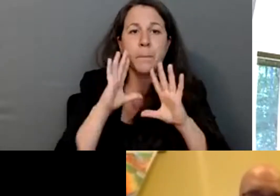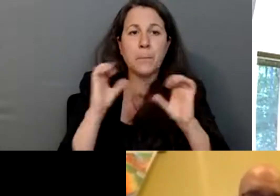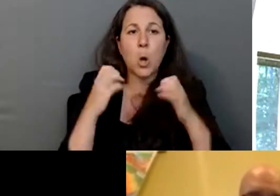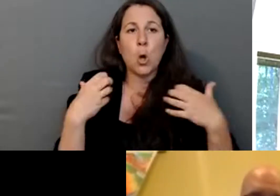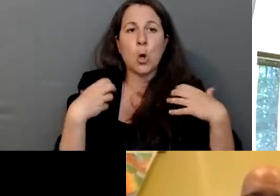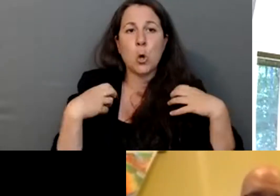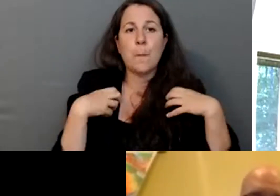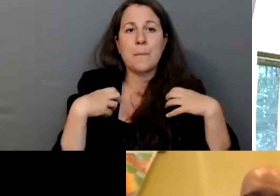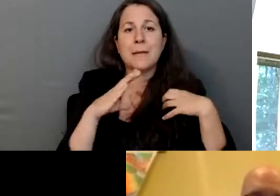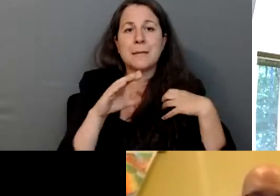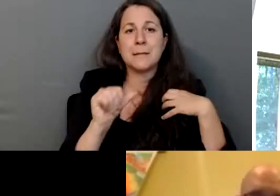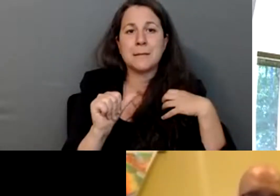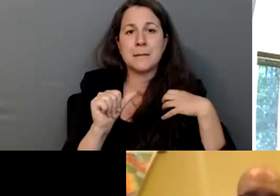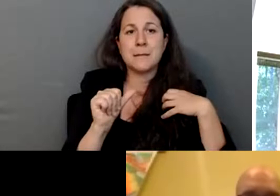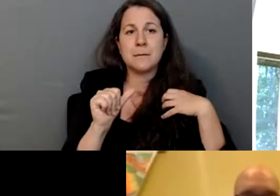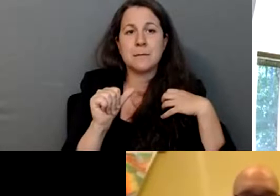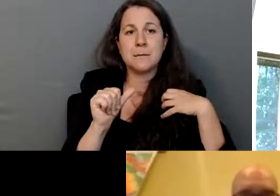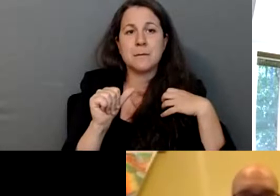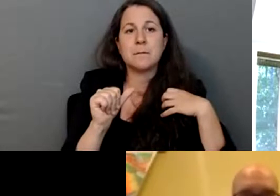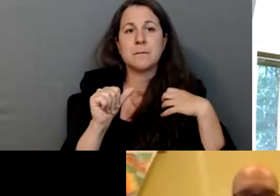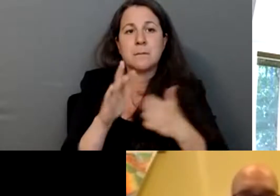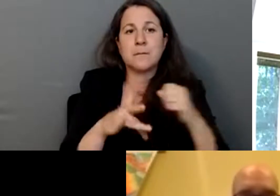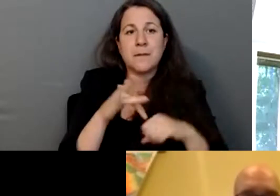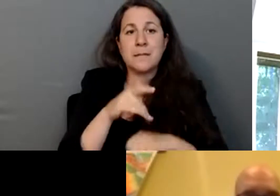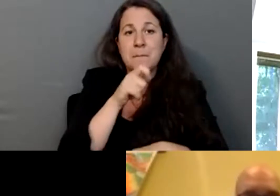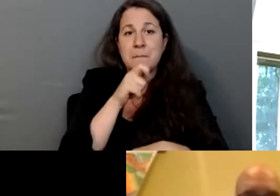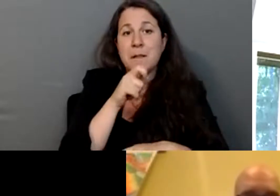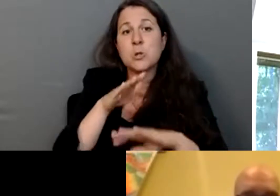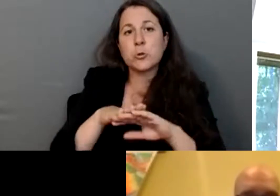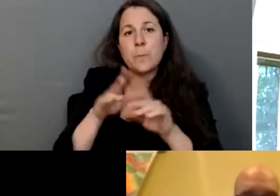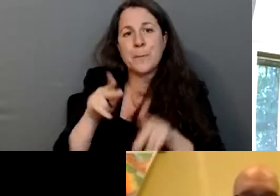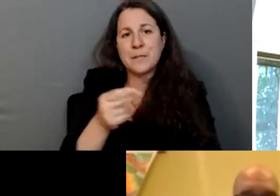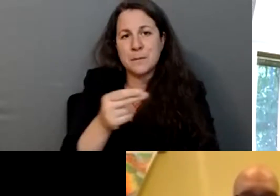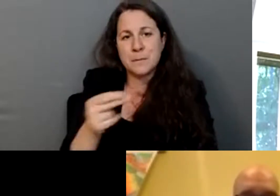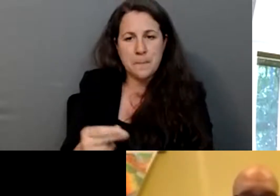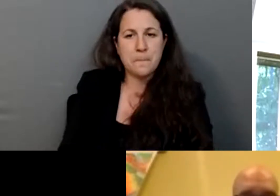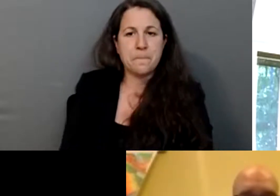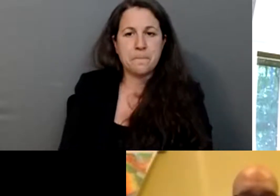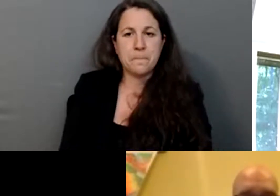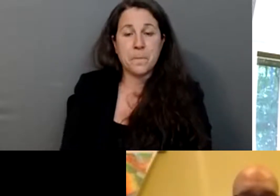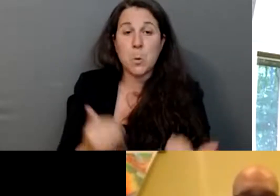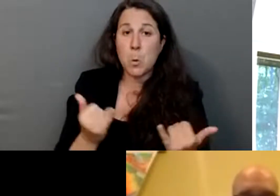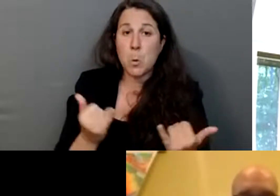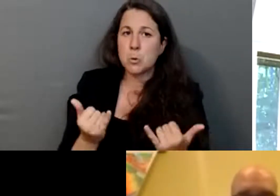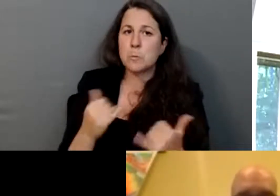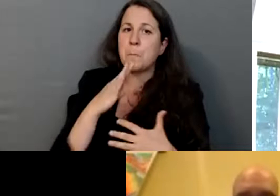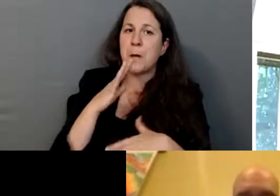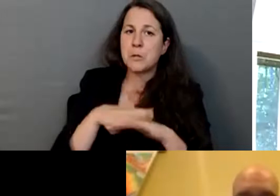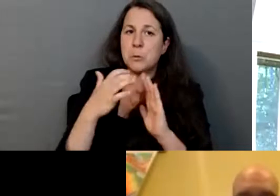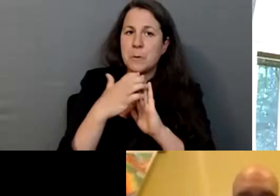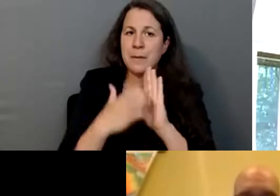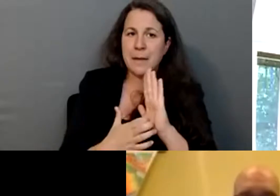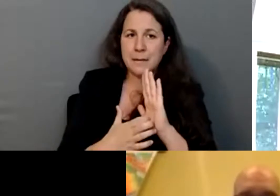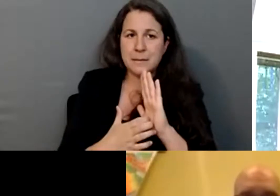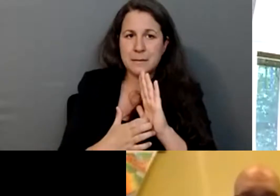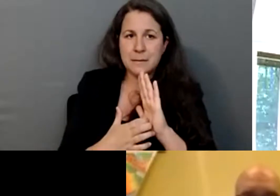conseil d'administration de l'Université McGill pour les personnes en situation de handicap. Il vient nous parler d'un texte dont les